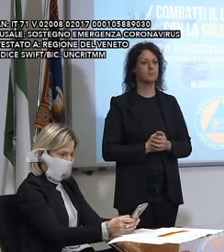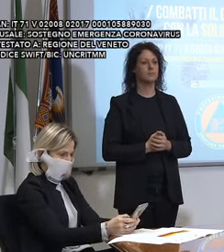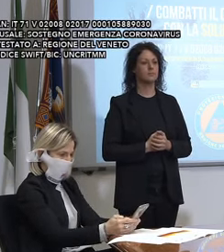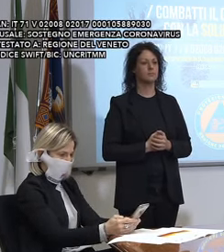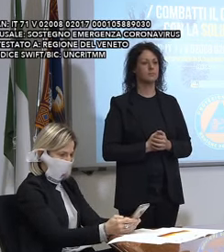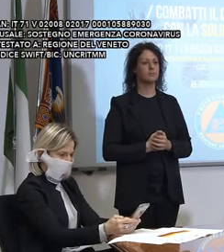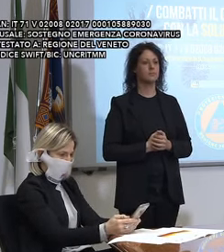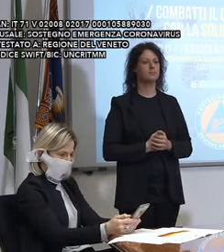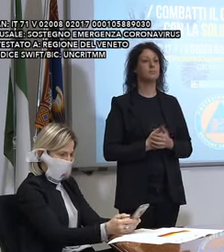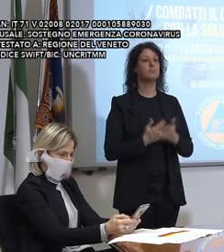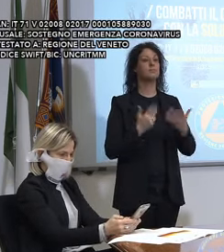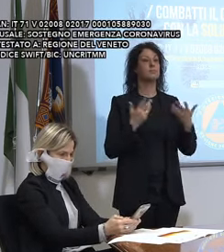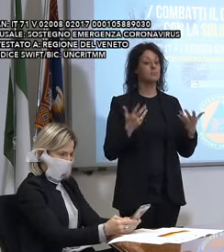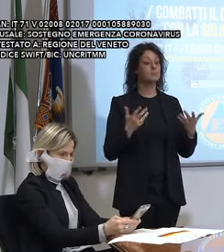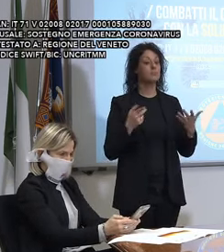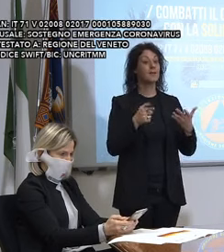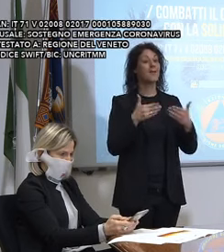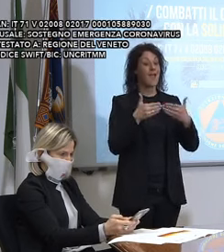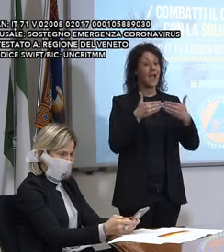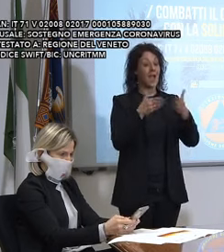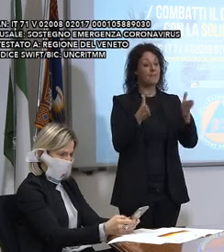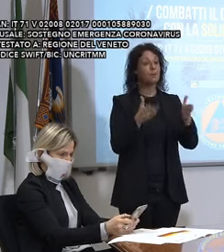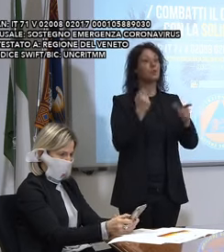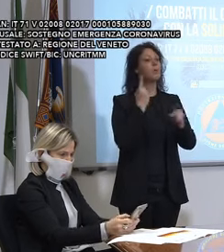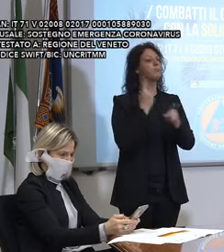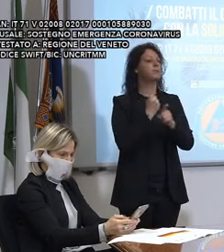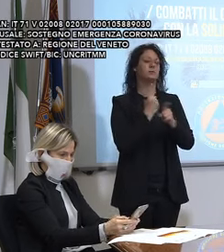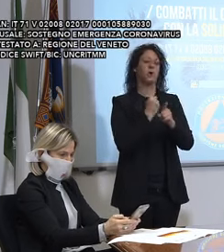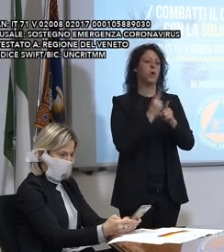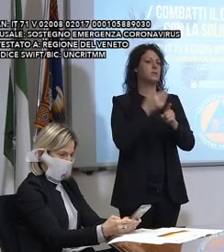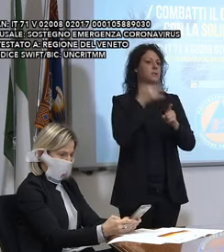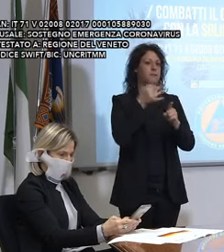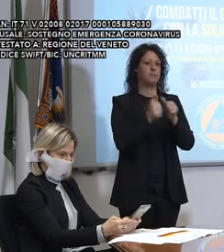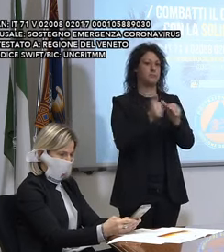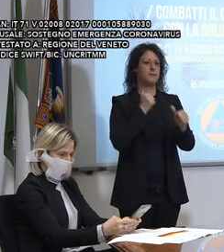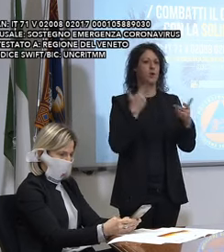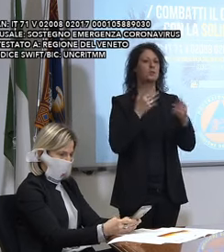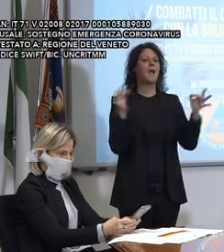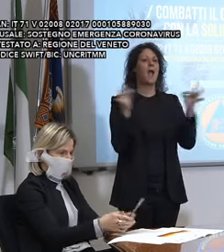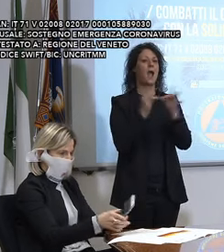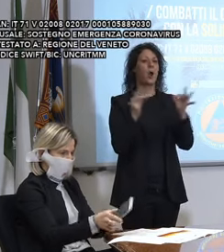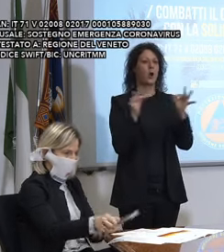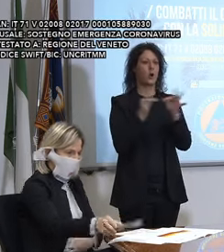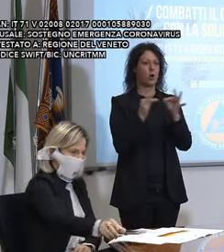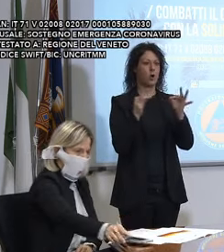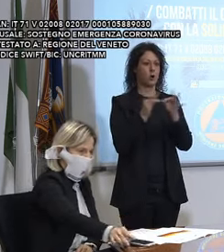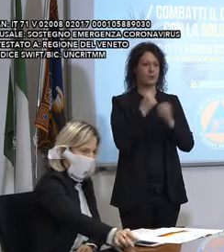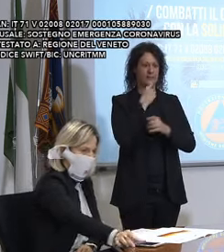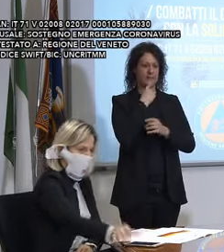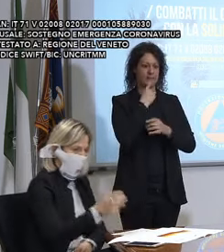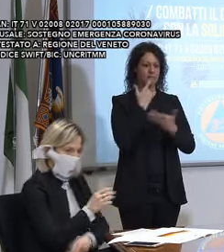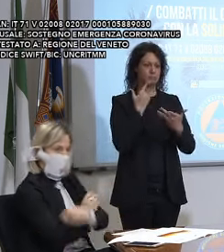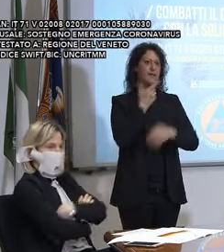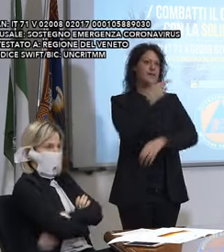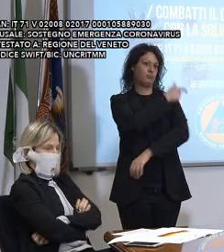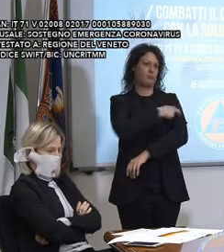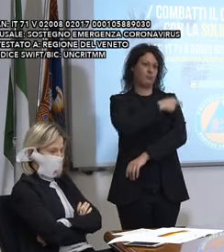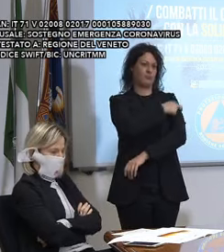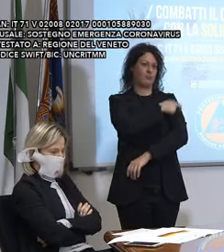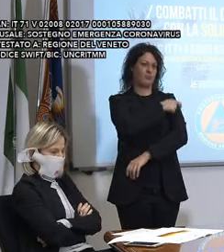che ci sia l'accordo con le due parti, cioè sto pensando ai lavoratori, quindi ai loro rappresentanti, le